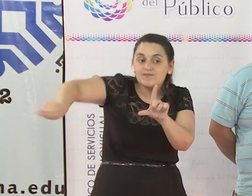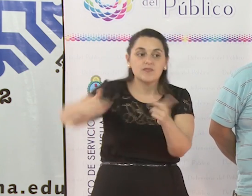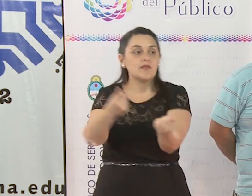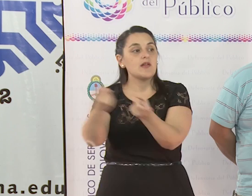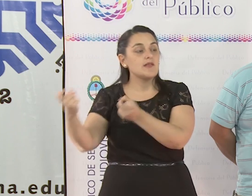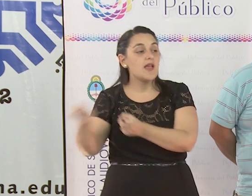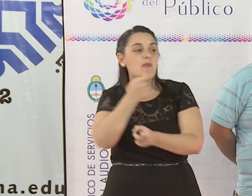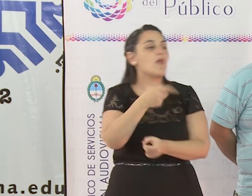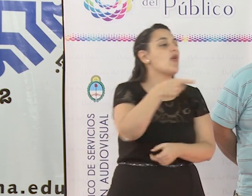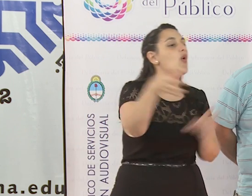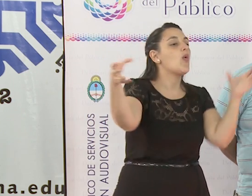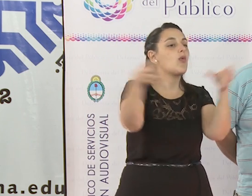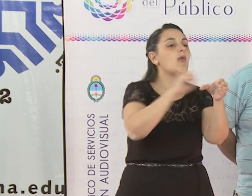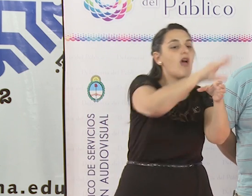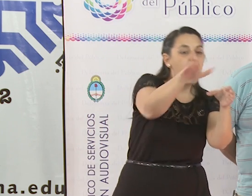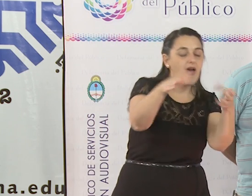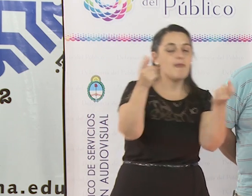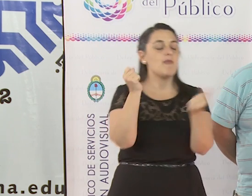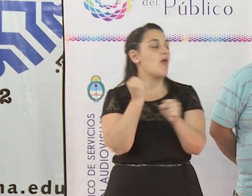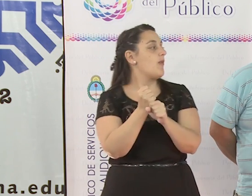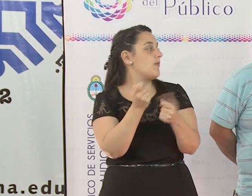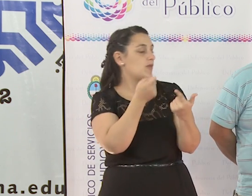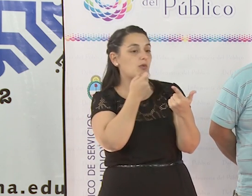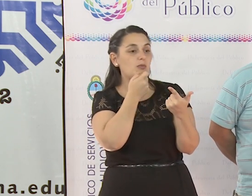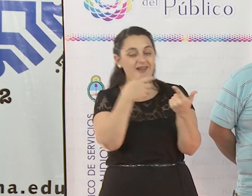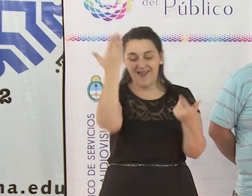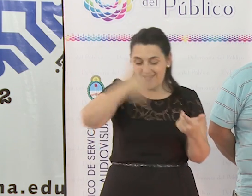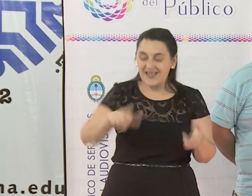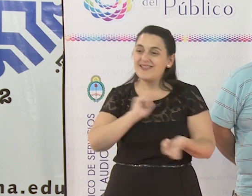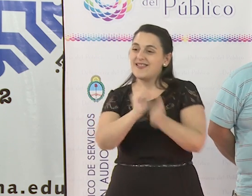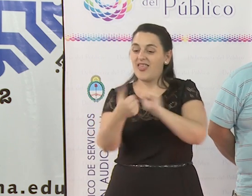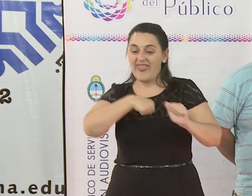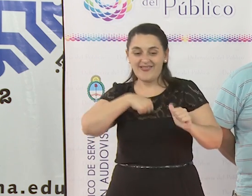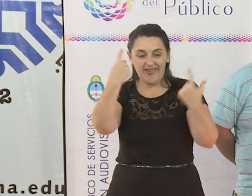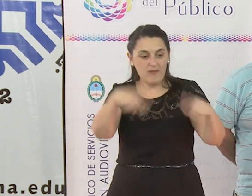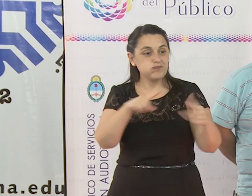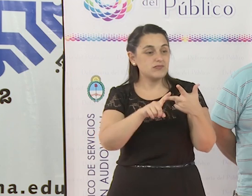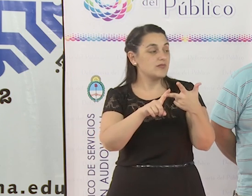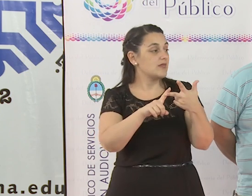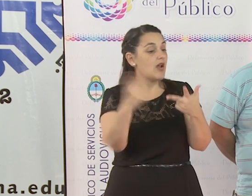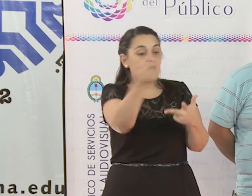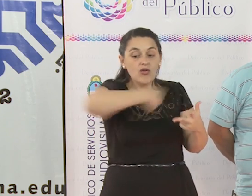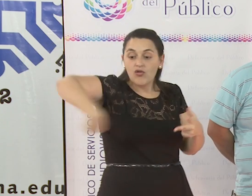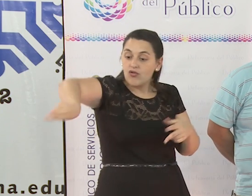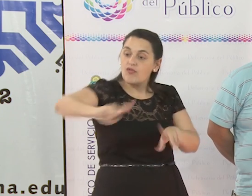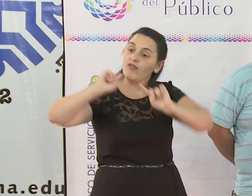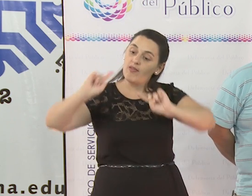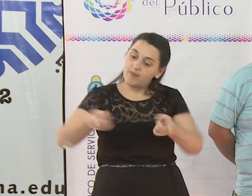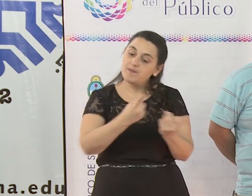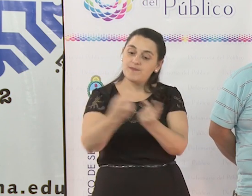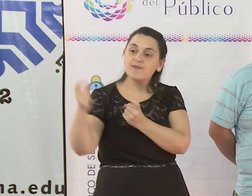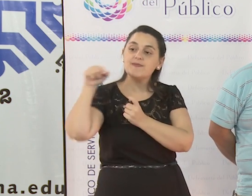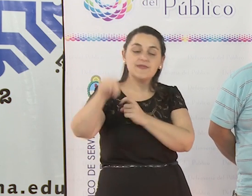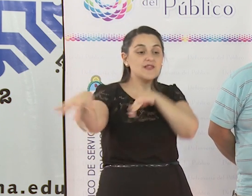problemáticas del movimiento campesino la diversidad sexual me parece que es necesario que también en este contexto